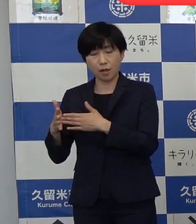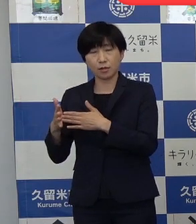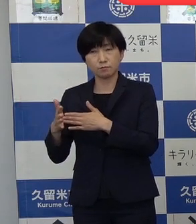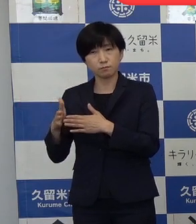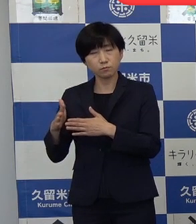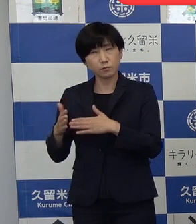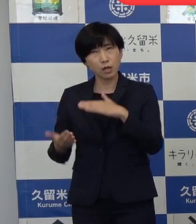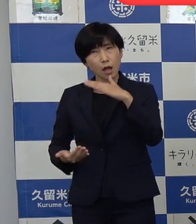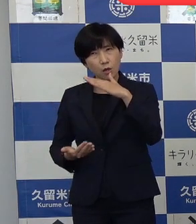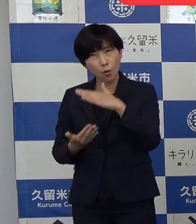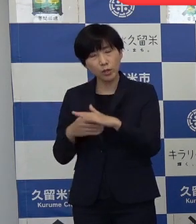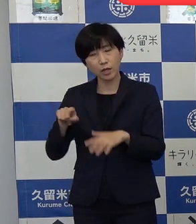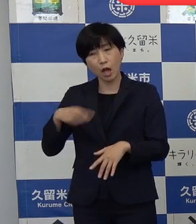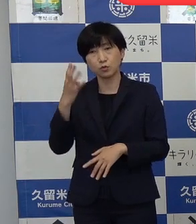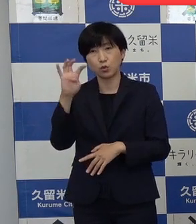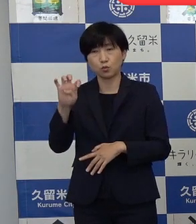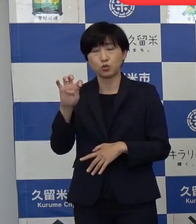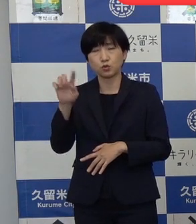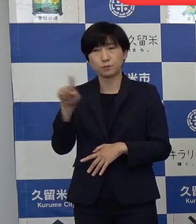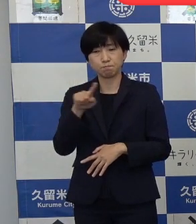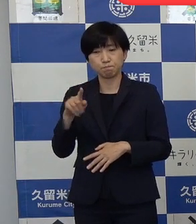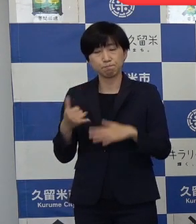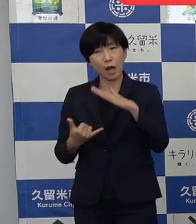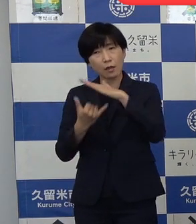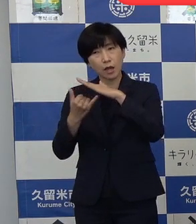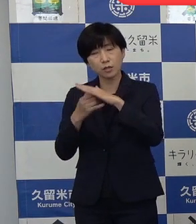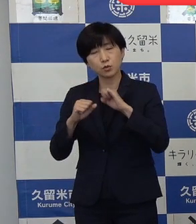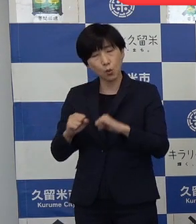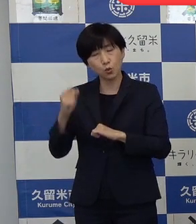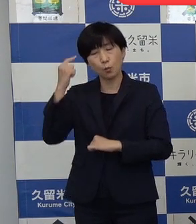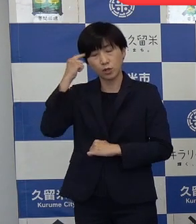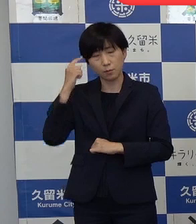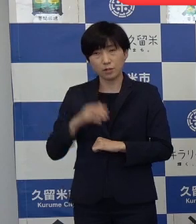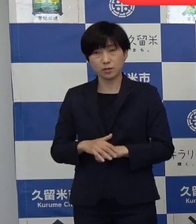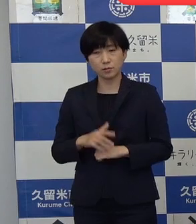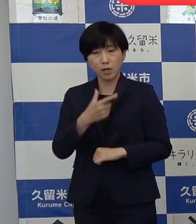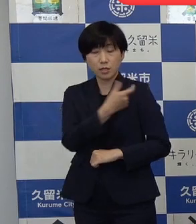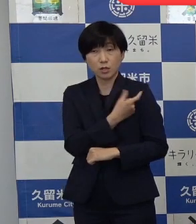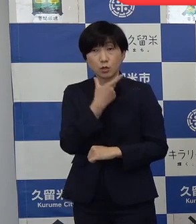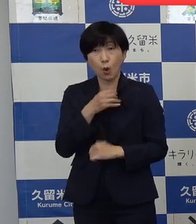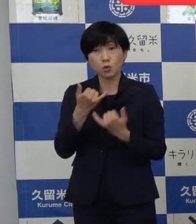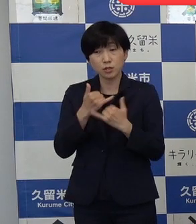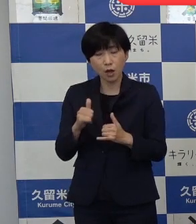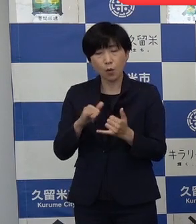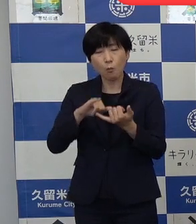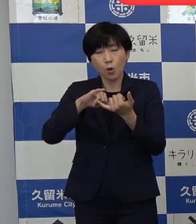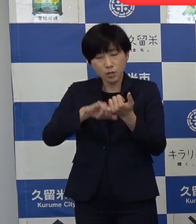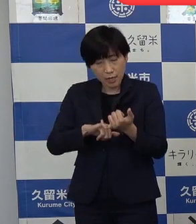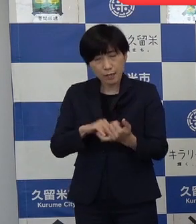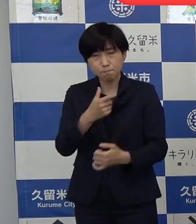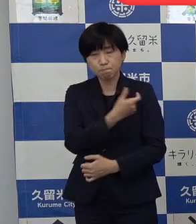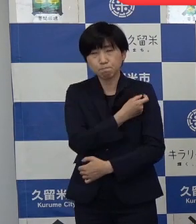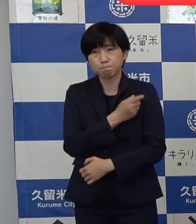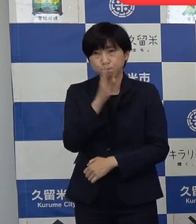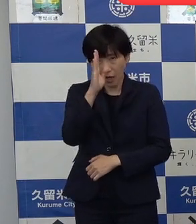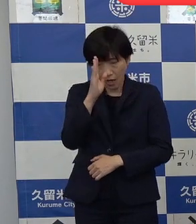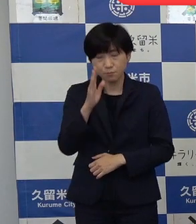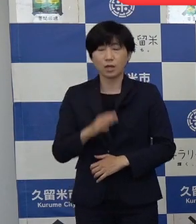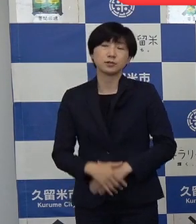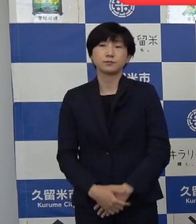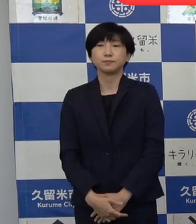これは最大140人ぐらいが定員だと考えております。接種を希望される方はぜひご利用いただきたいと思っ